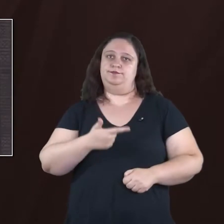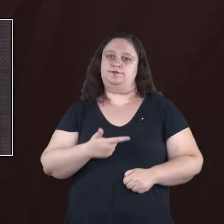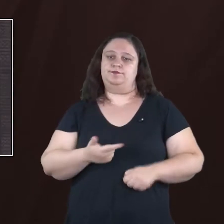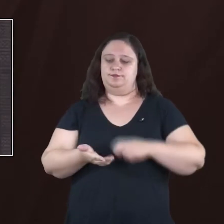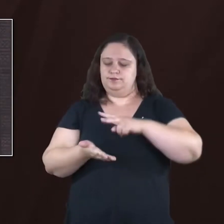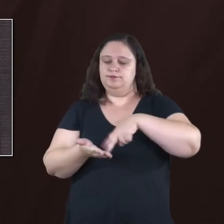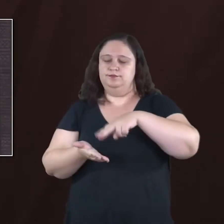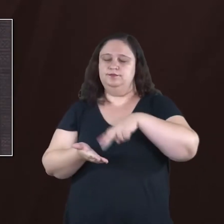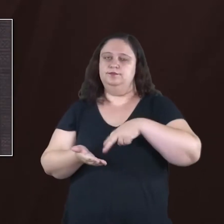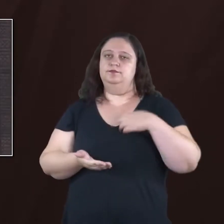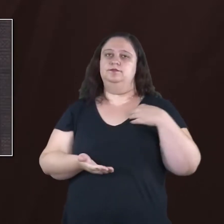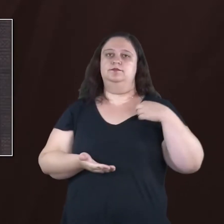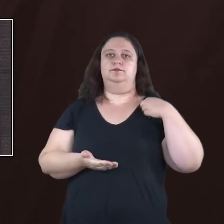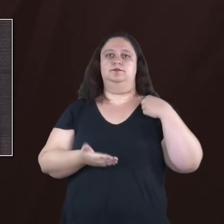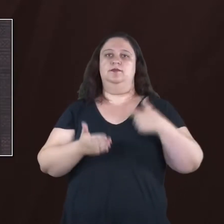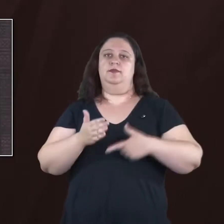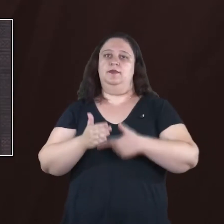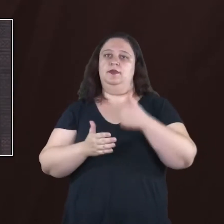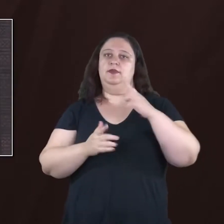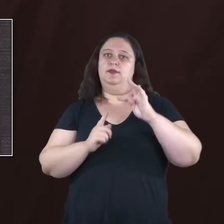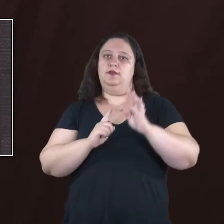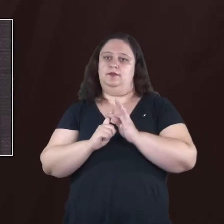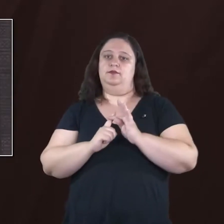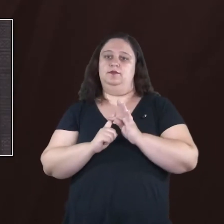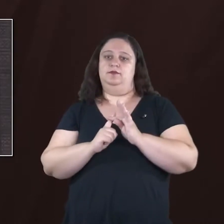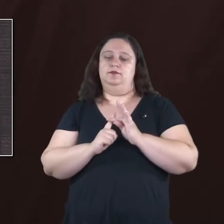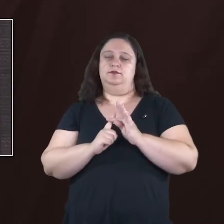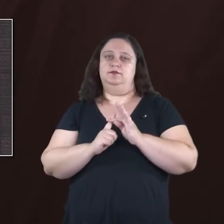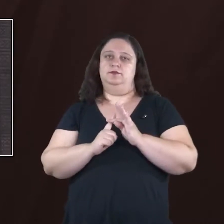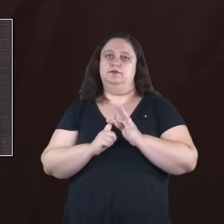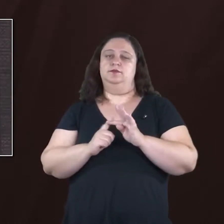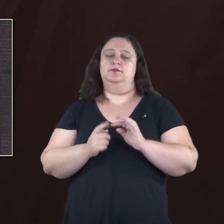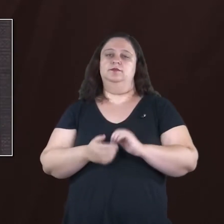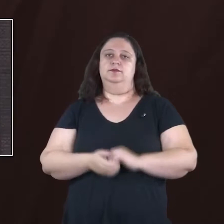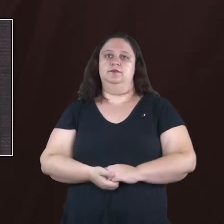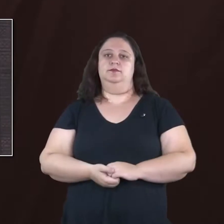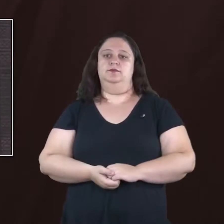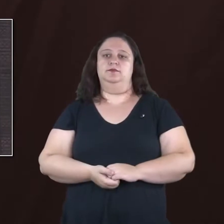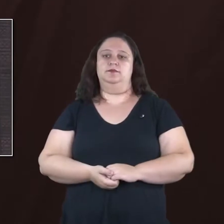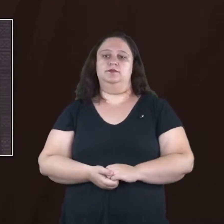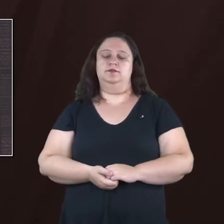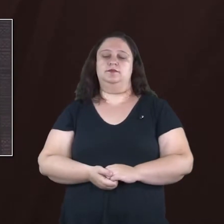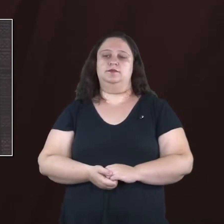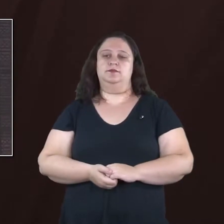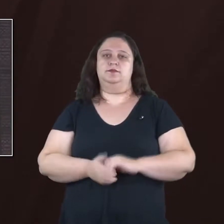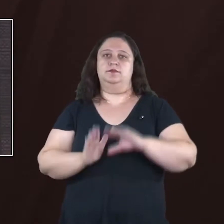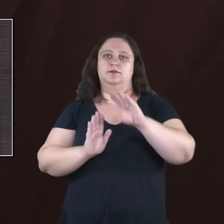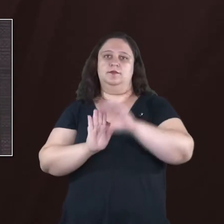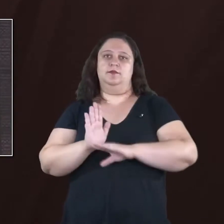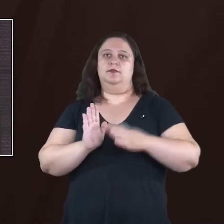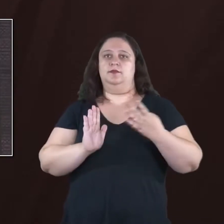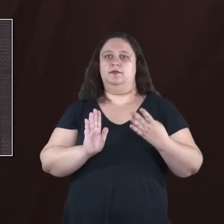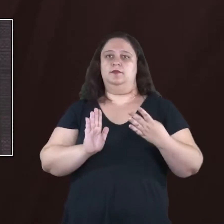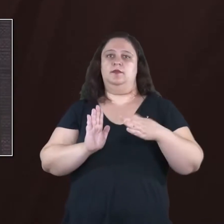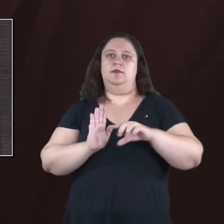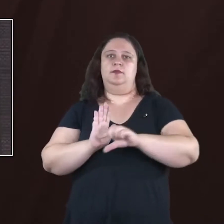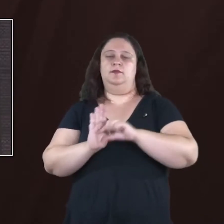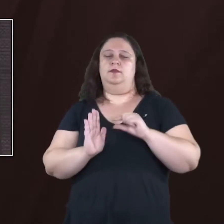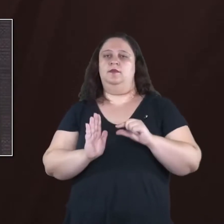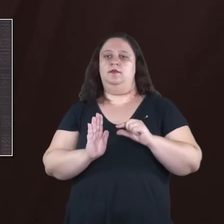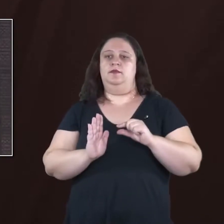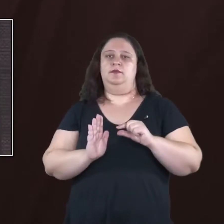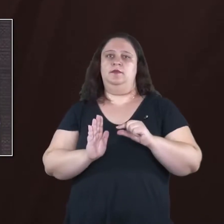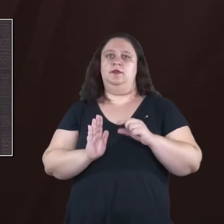leitura da Bíblia é segunda epístola de Paulo a Timóteo, capítulo 4,